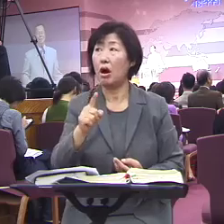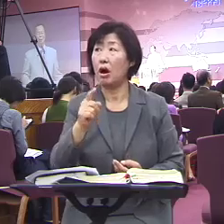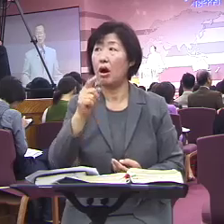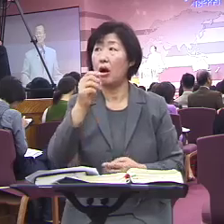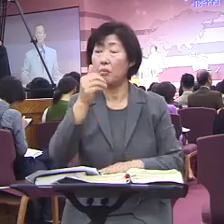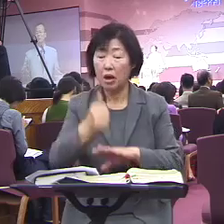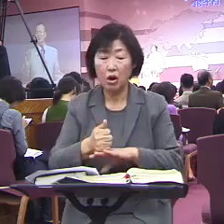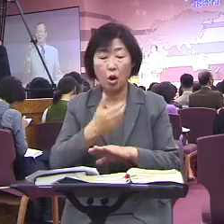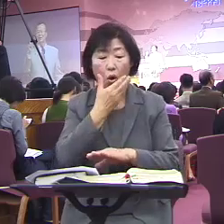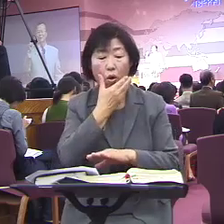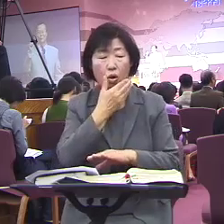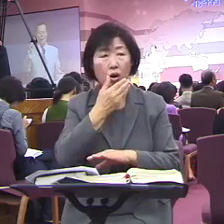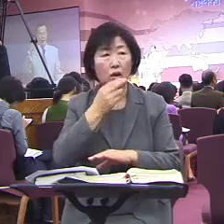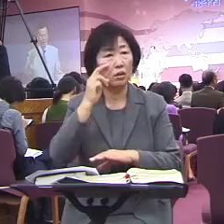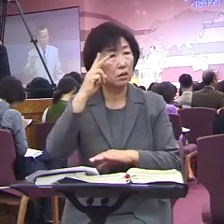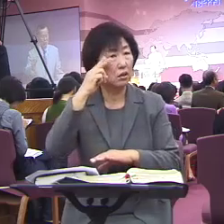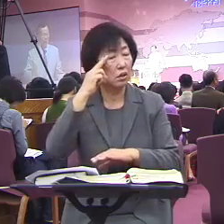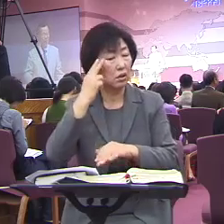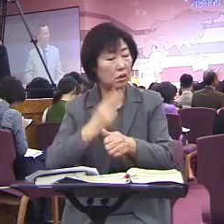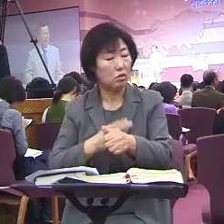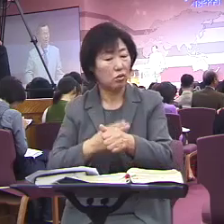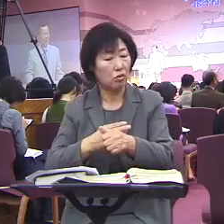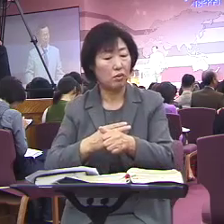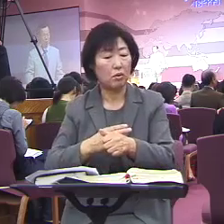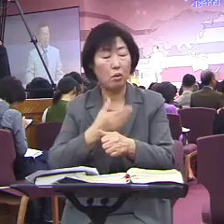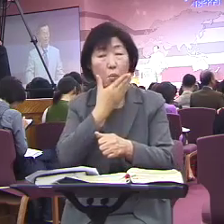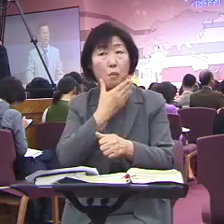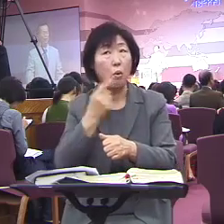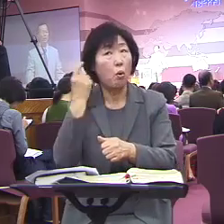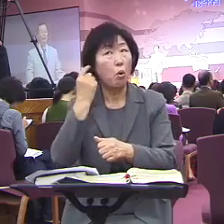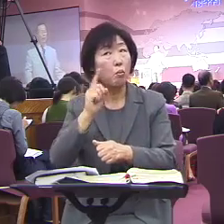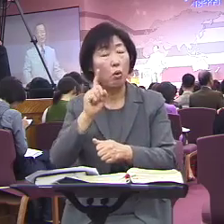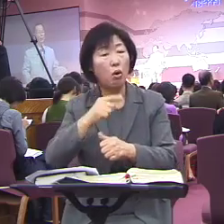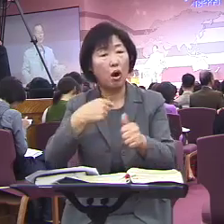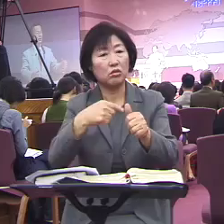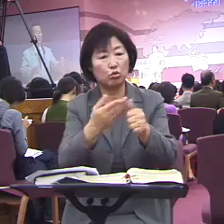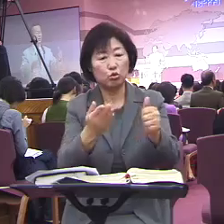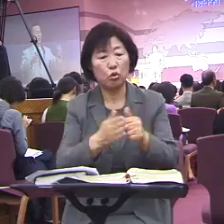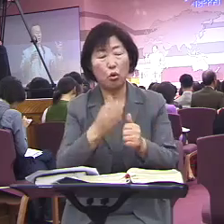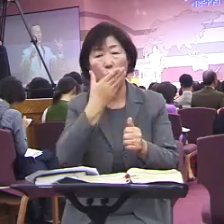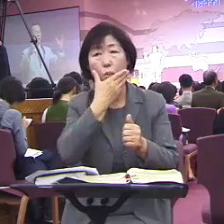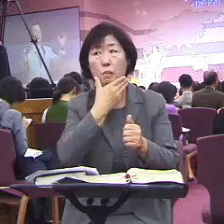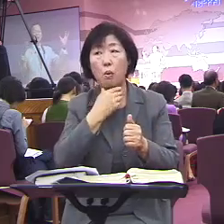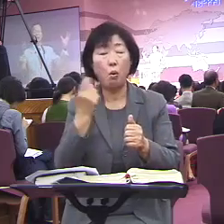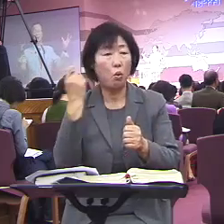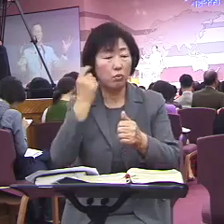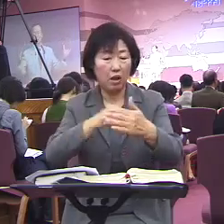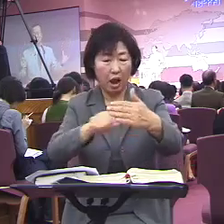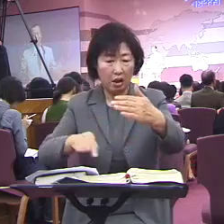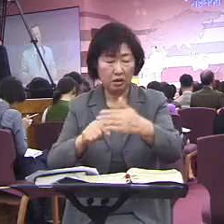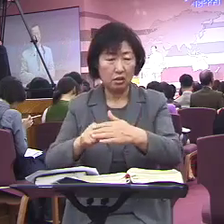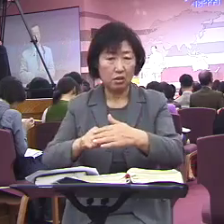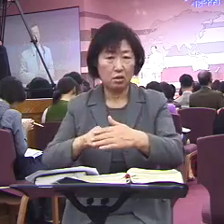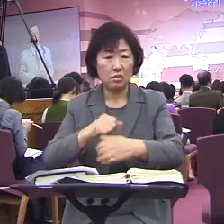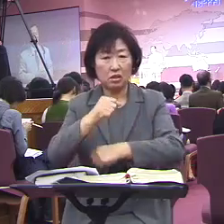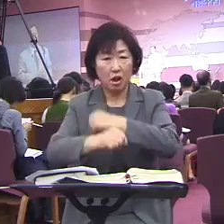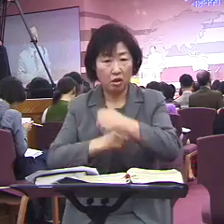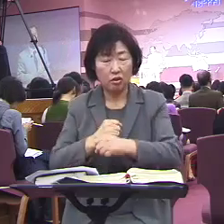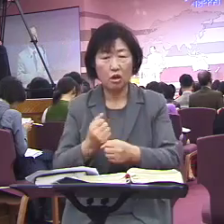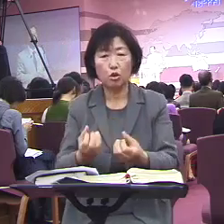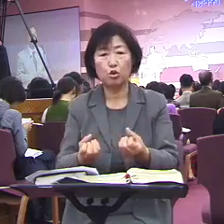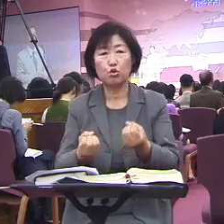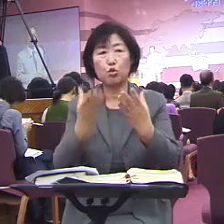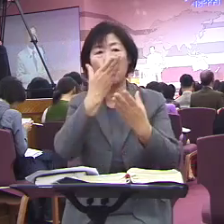바울은 복음이 무엇인가를 우리에게 알려주셨고 그 복음 안에서 우리가 누리게 되는 그 자유의 축복을 또한 말씀해